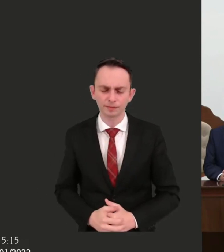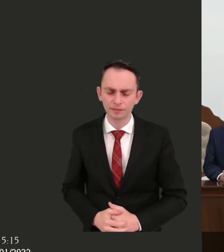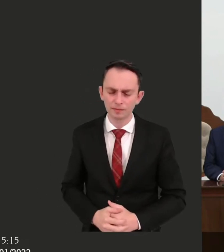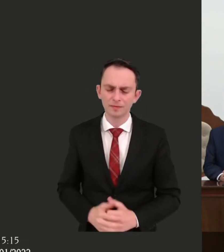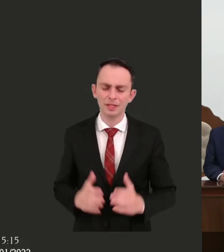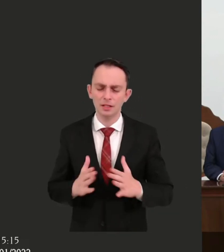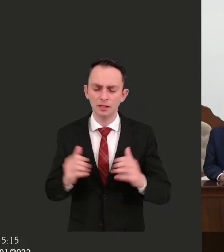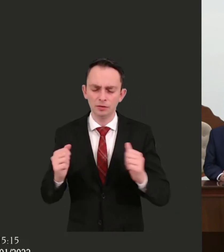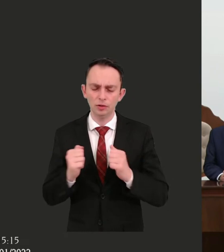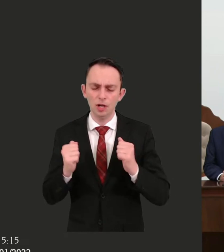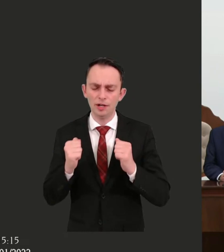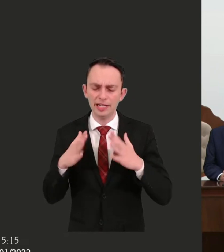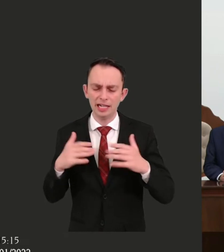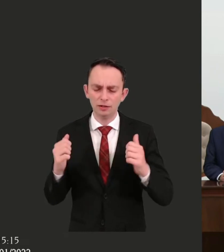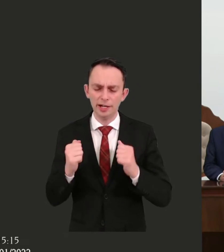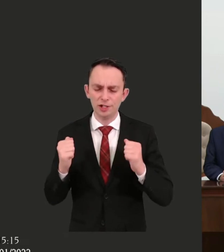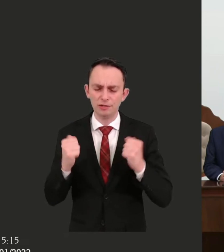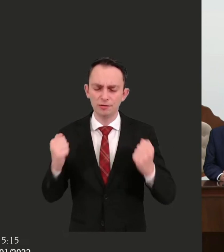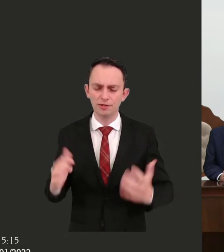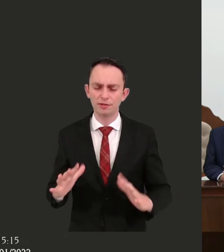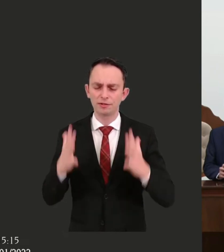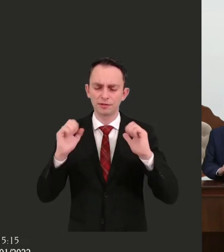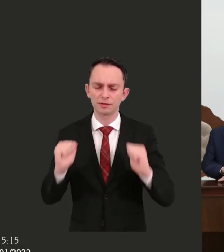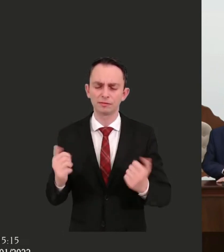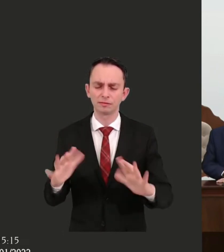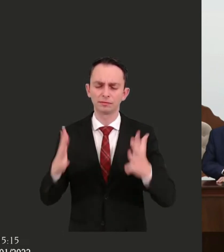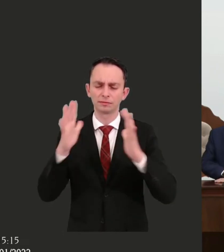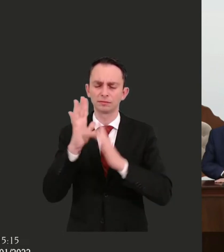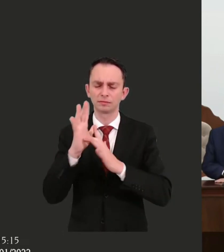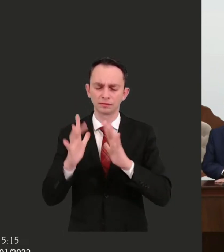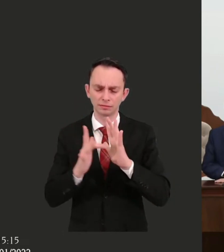Aleluia, santo, santo é o teu nome.